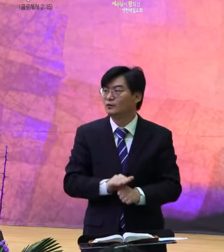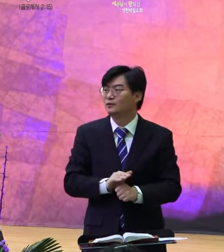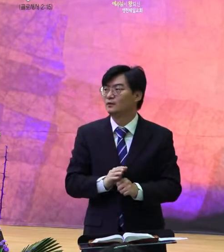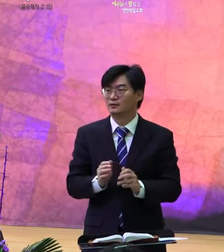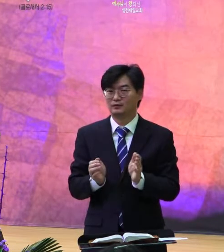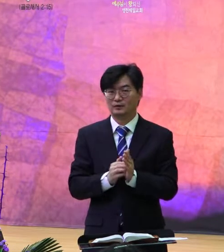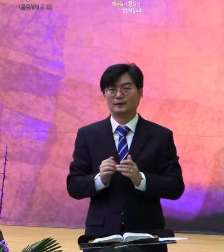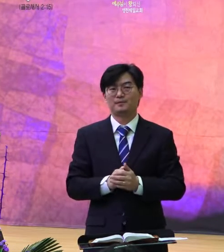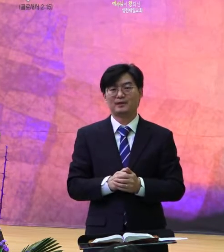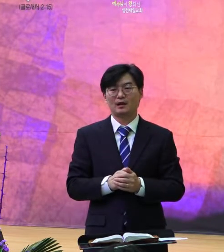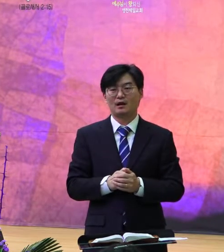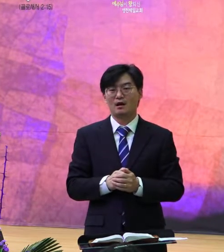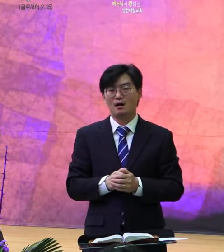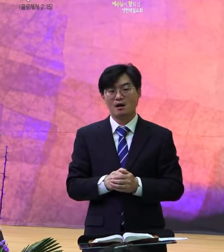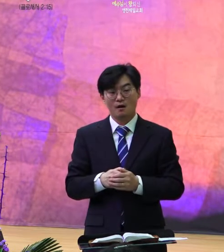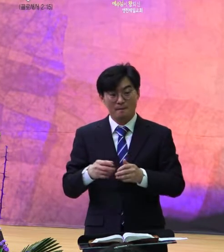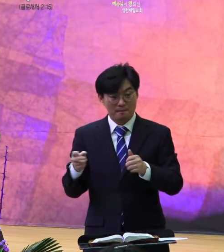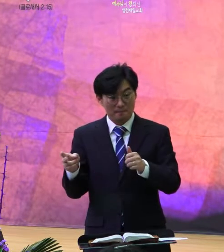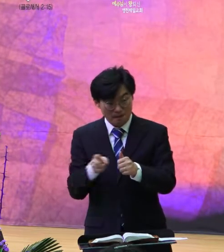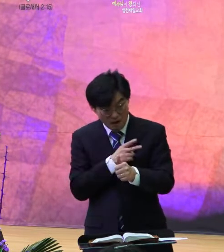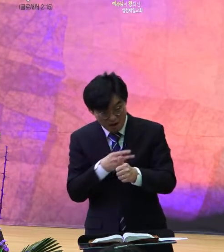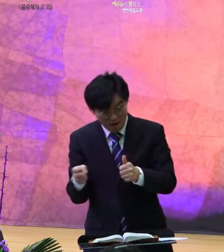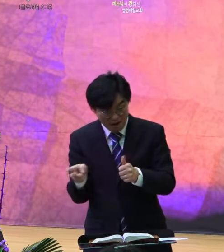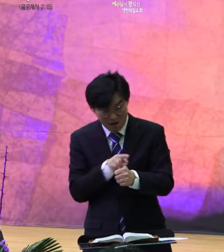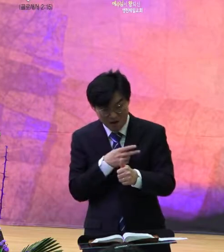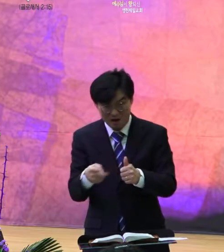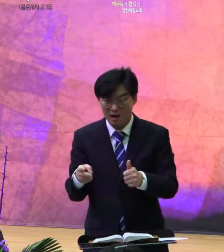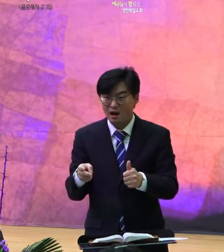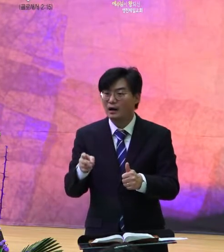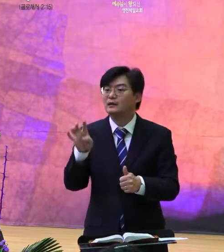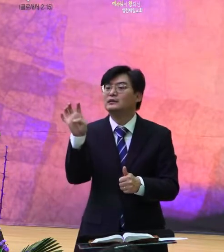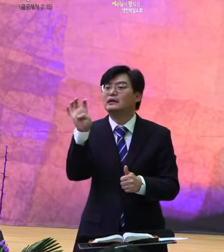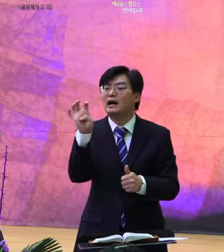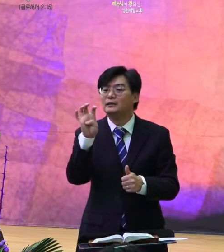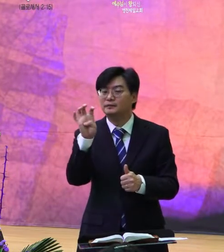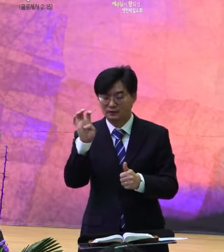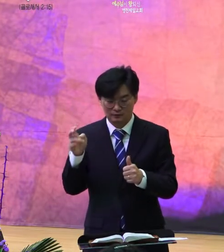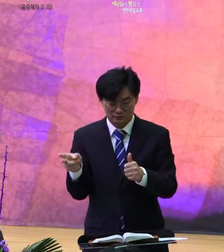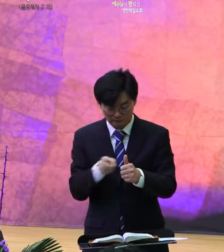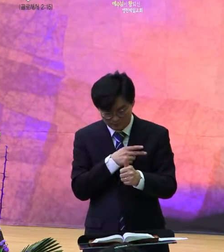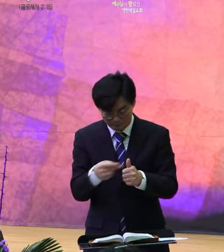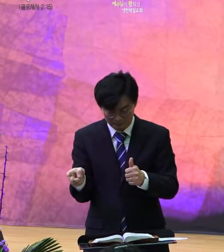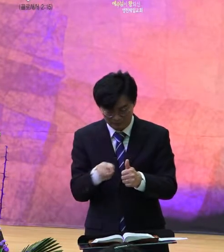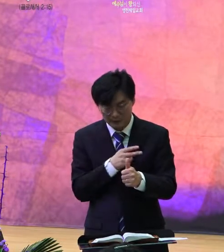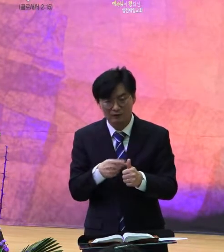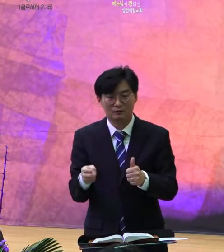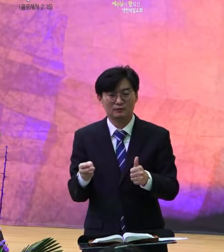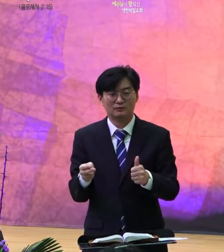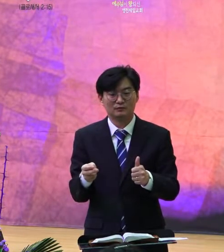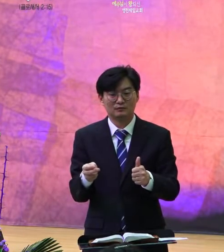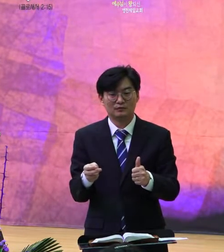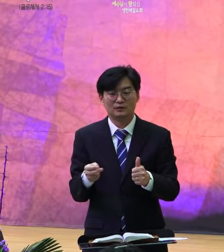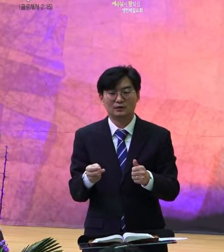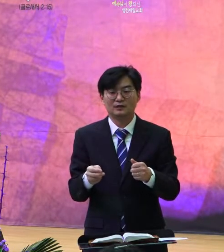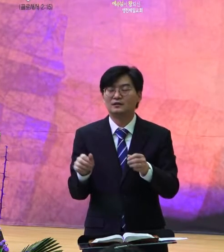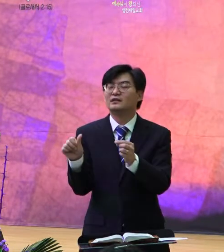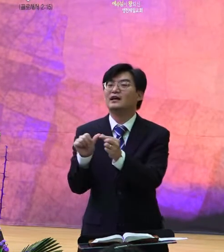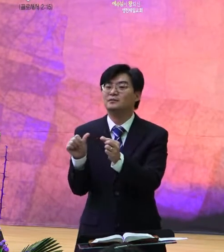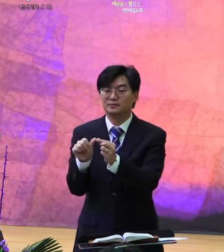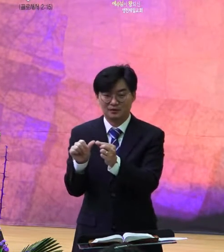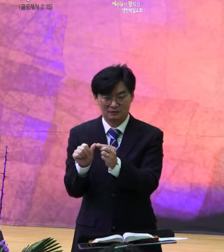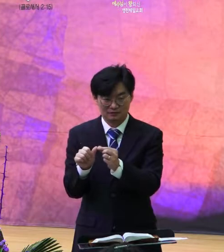40번 맞으면 죽을 수도 있는 그 매를 39번 맞는 매를 5번이나 맞았고 3번이나